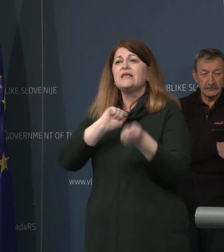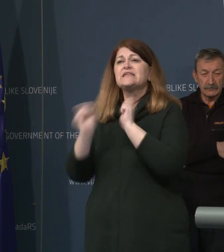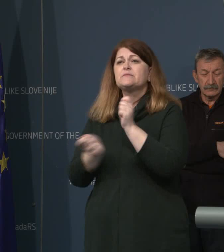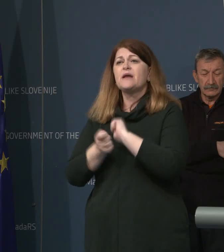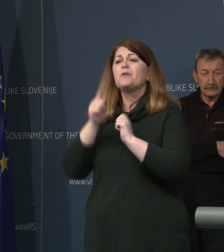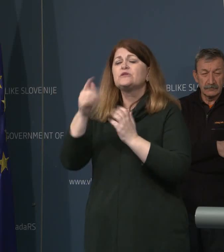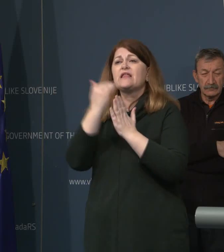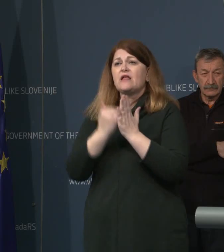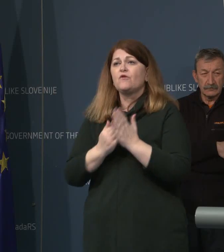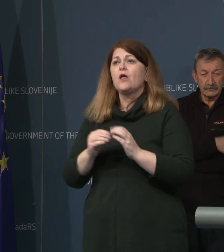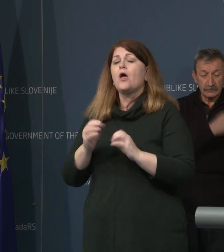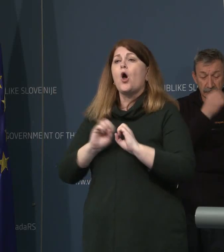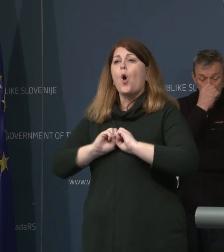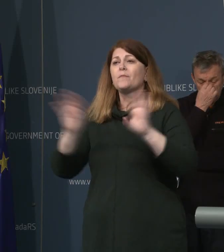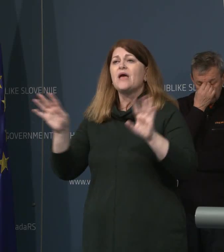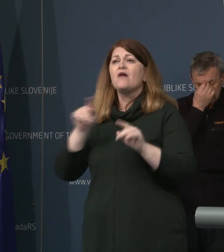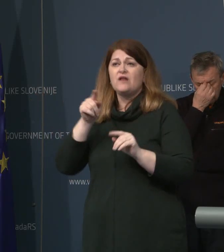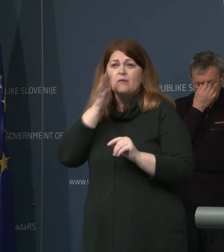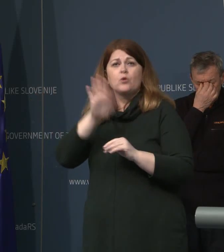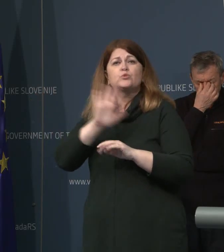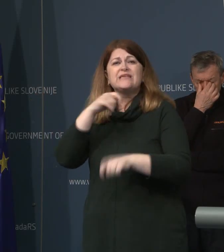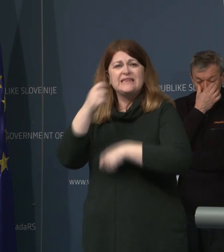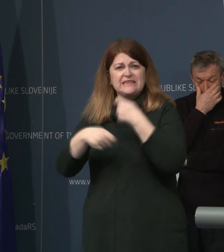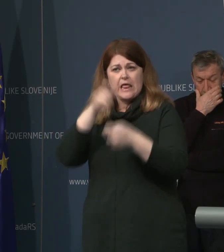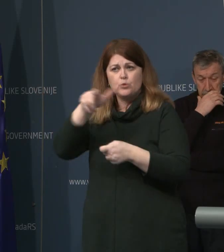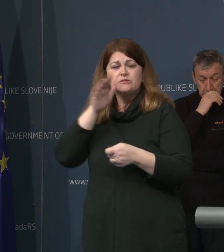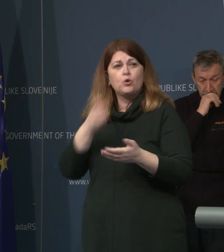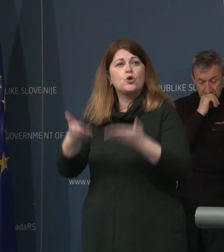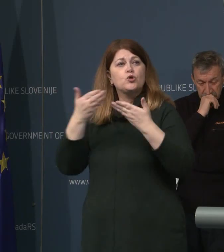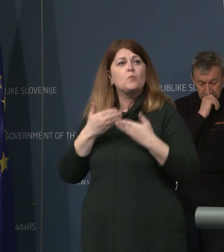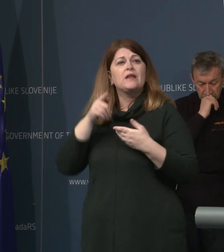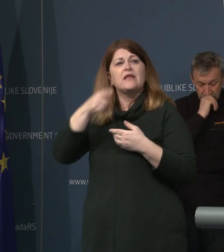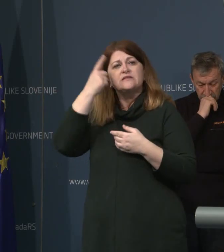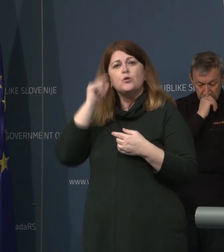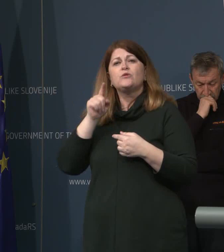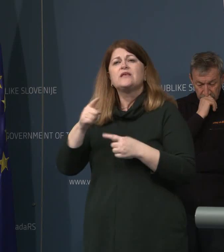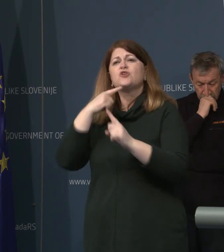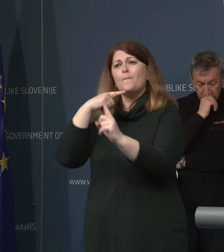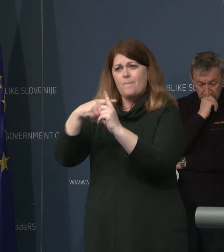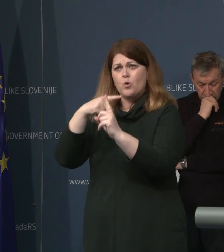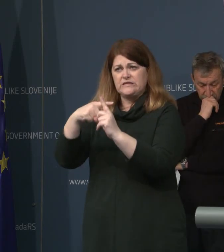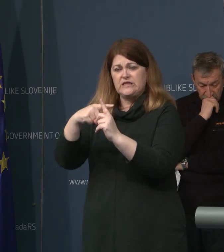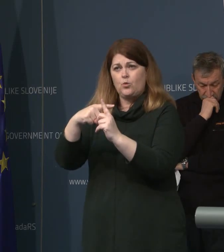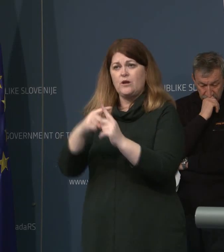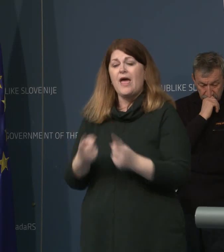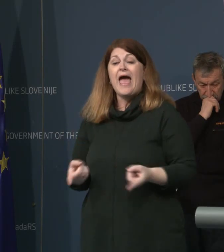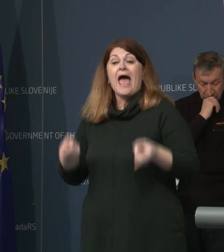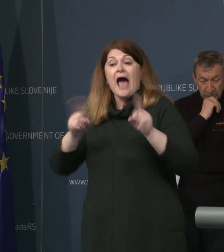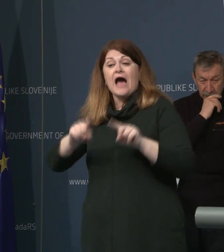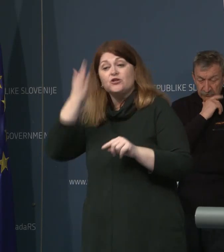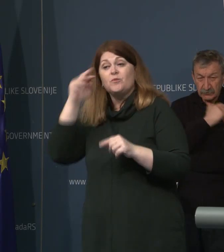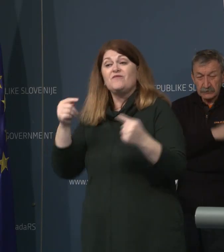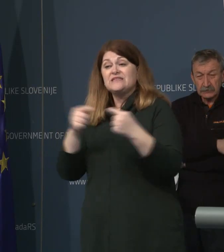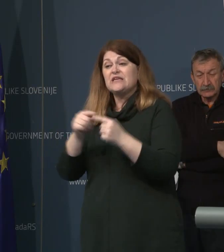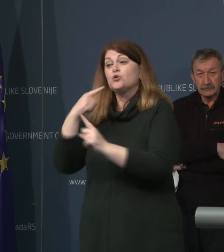se ta navodila, objavljeni jih bomo in vsi delavci jih bojo dobili, da se pacijente, ki so pozitivni ali pa so bili v stiku